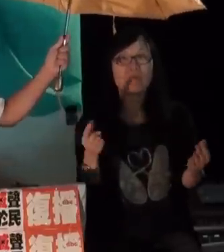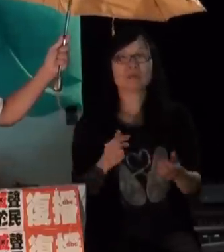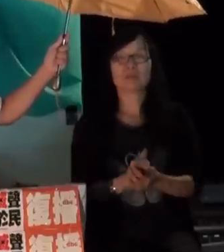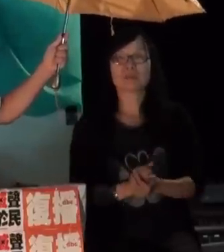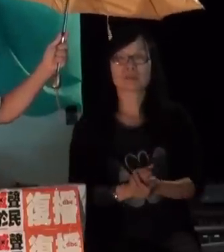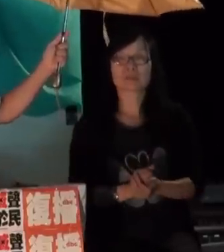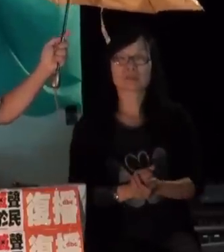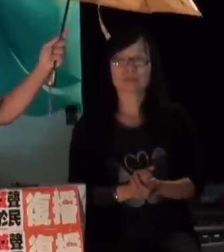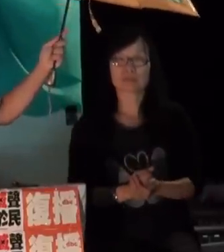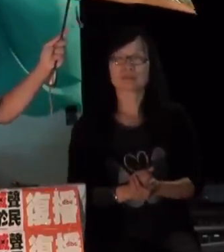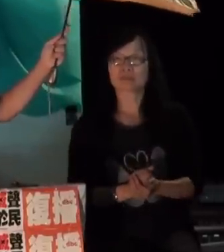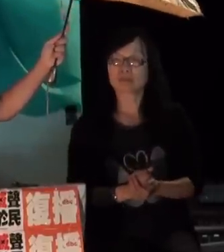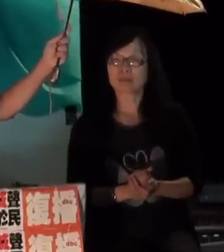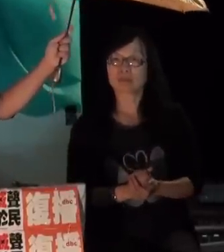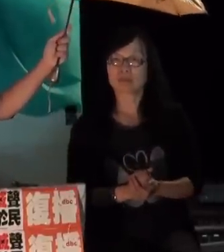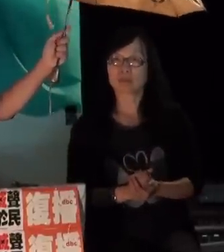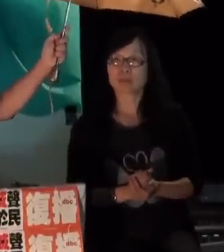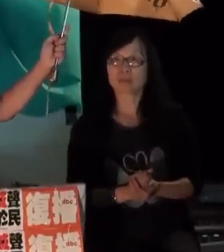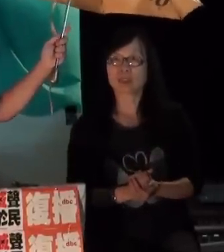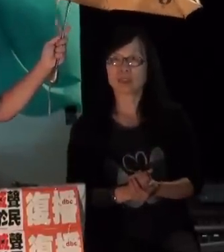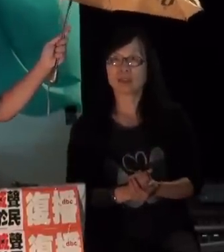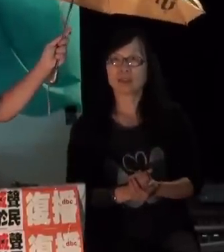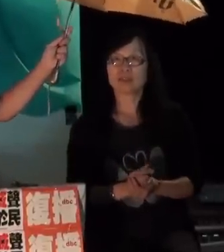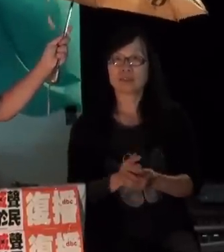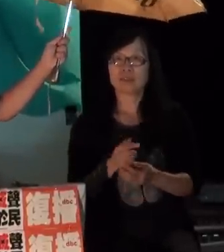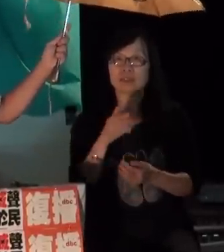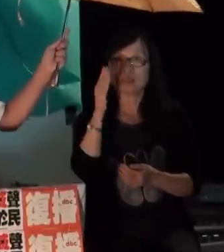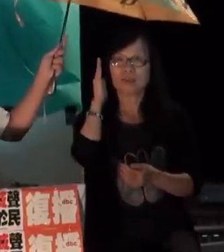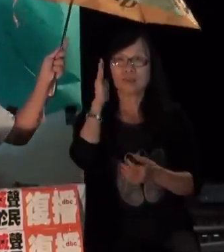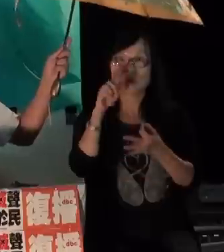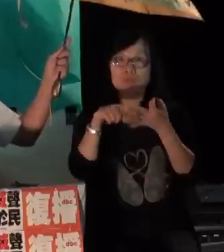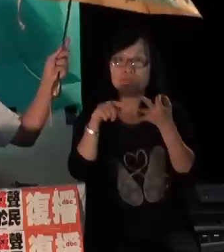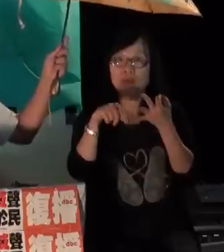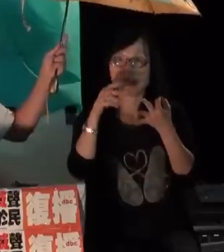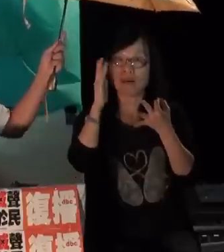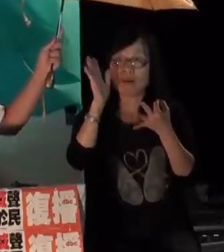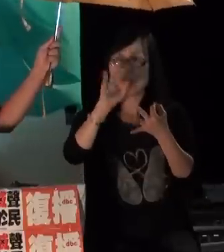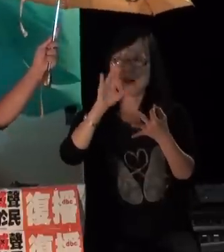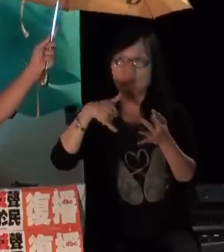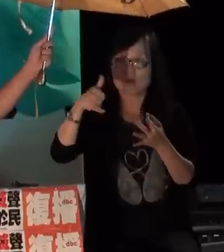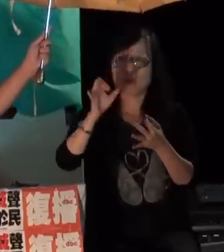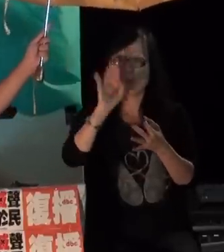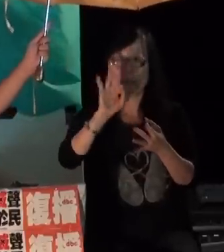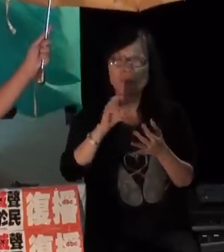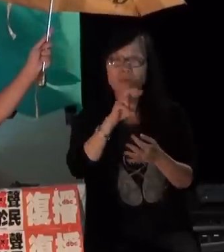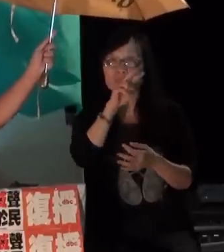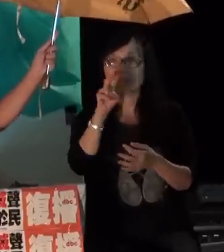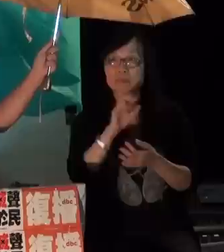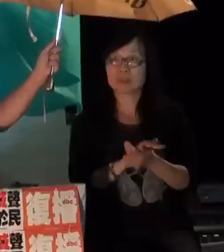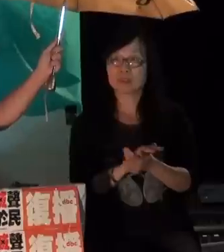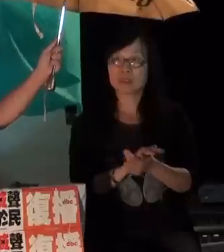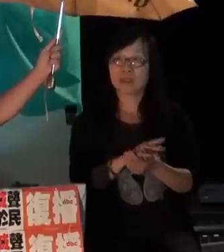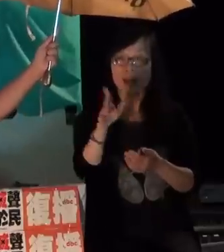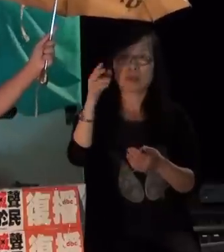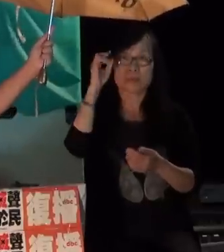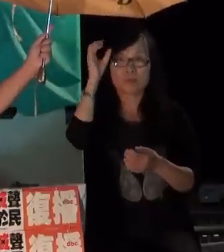星仔，咁啊，咁啊，阿星仔咧。黃錦星， 我完全冇抱個頭。我一知道而家唔知嘅話咧，仲以